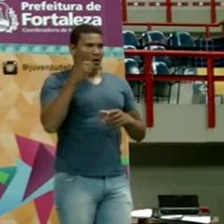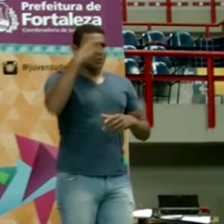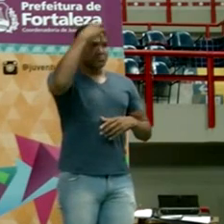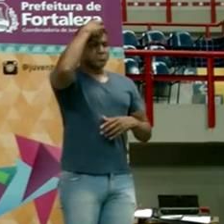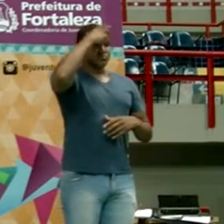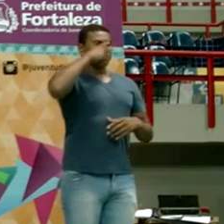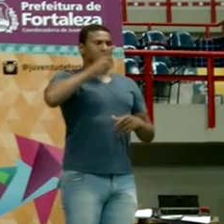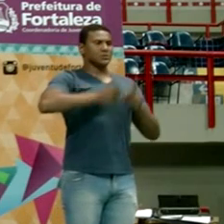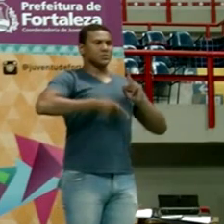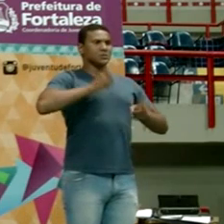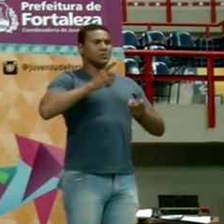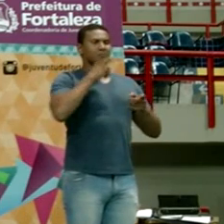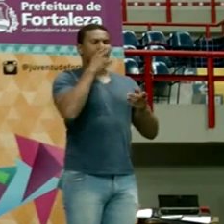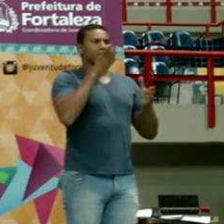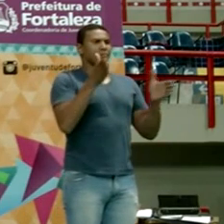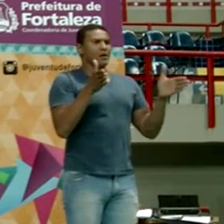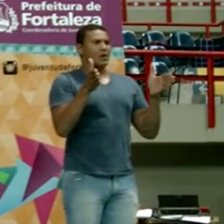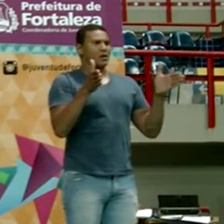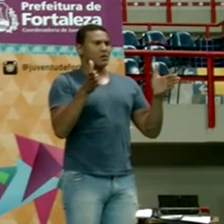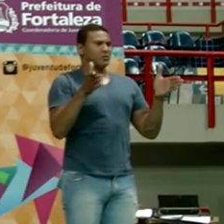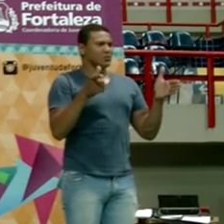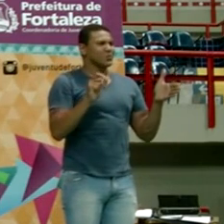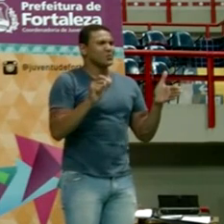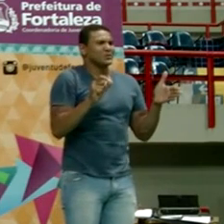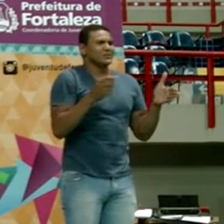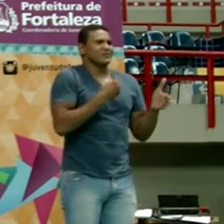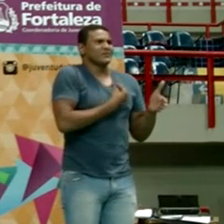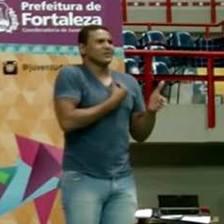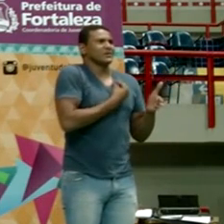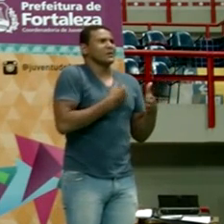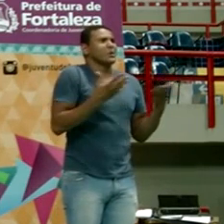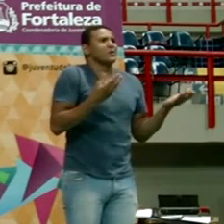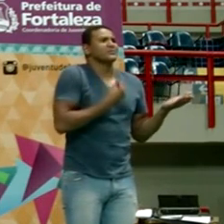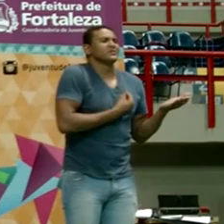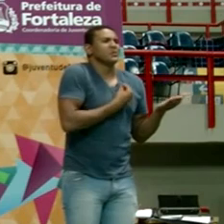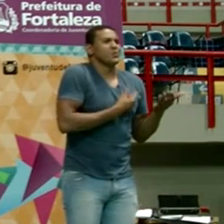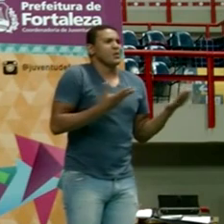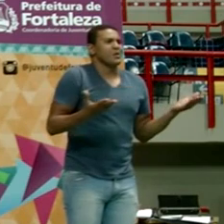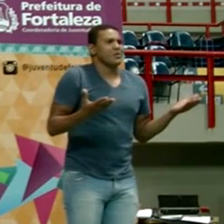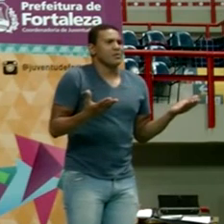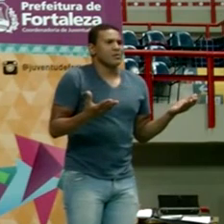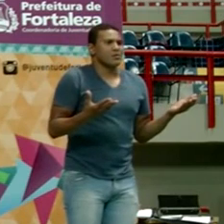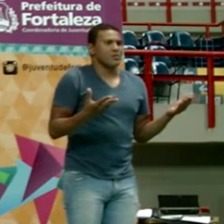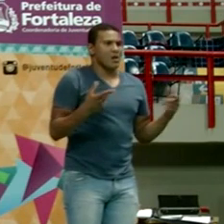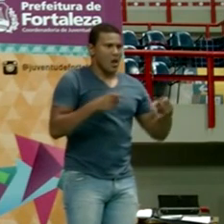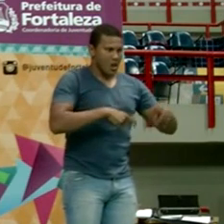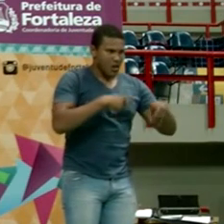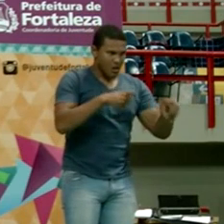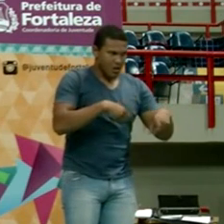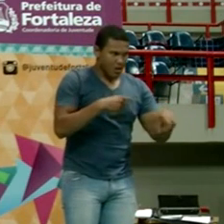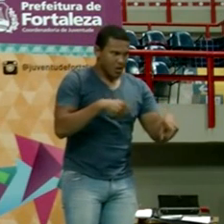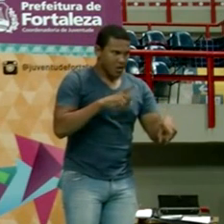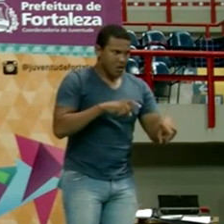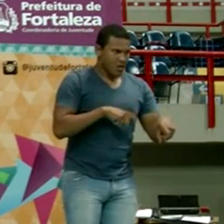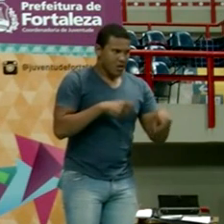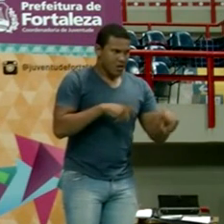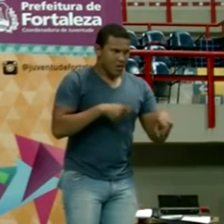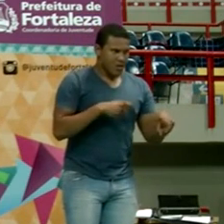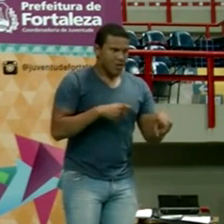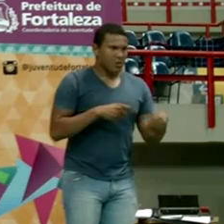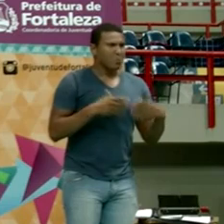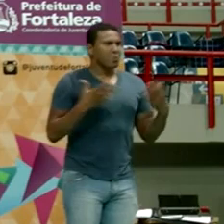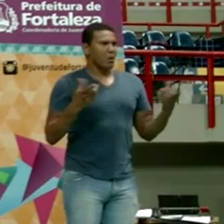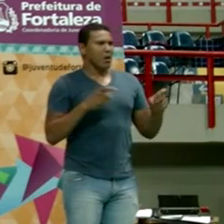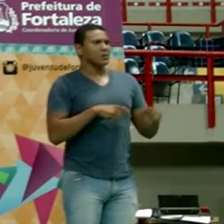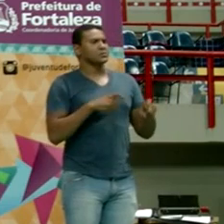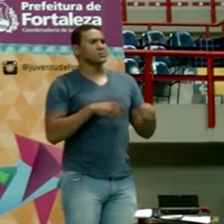era um período em que o Brasil vivia de quê? De que atividade econômica? De agricultura. Agricultura de